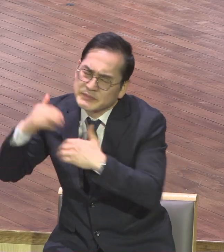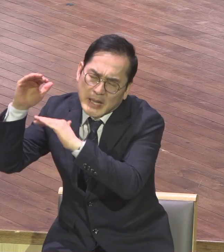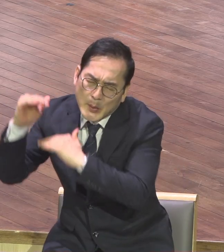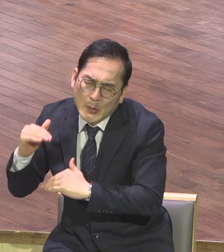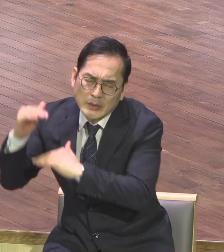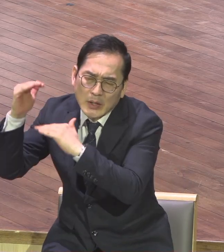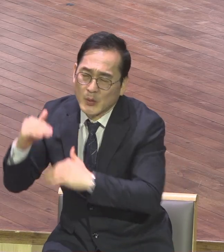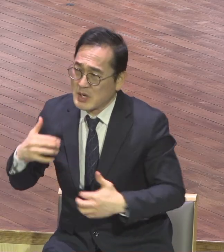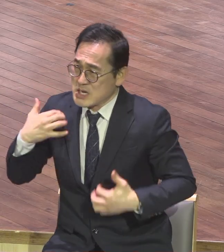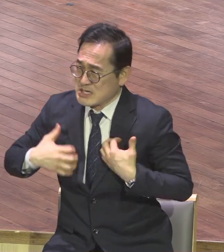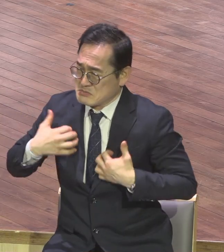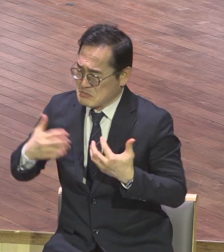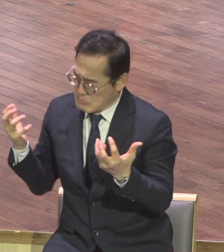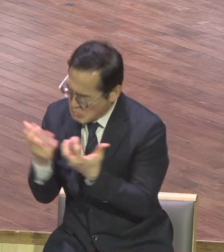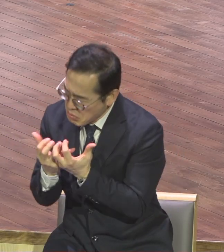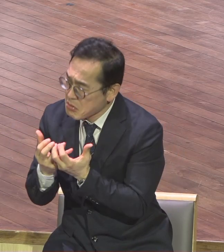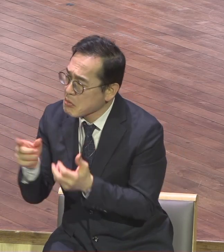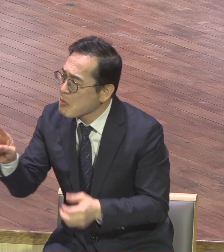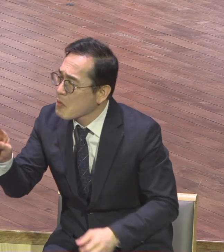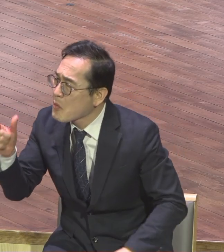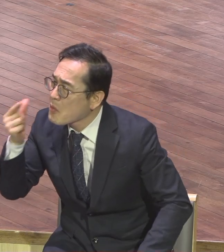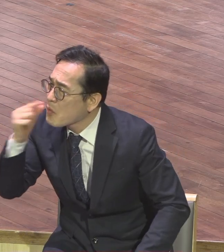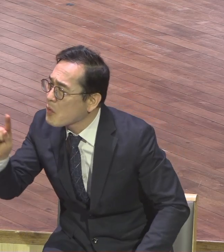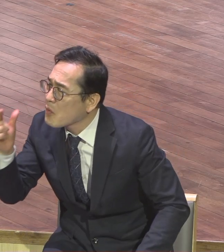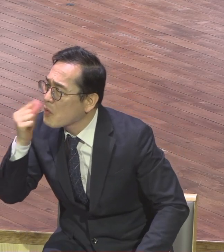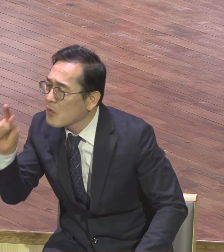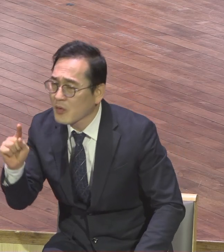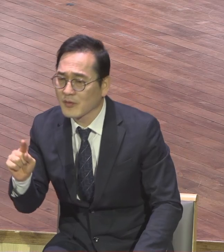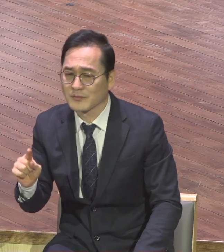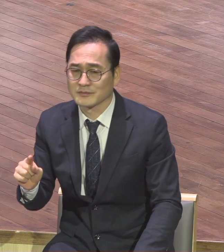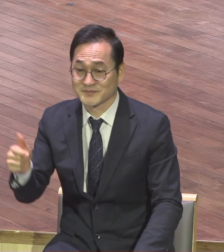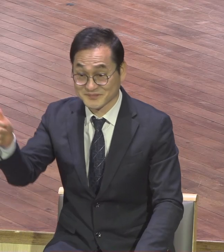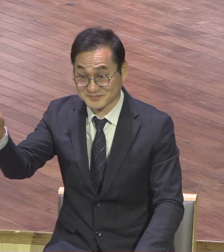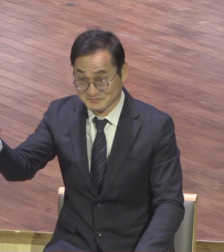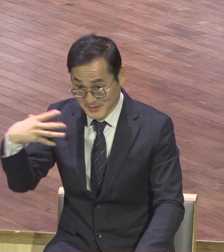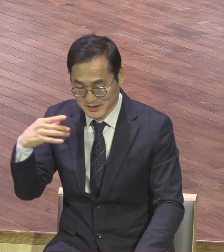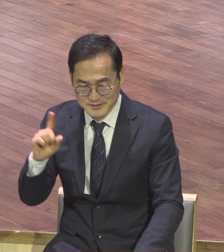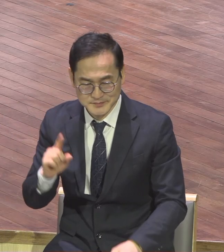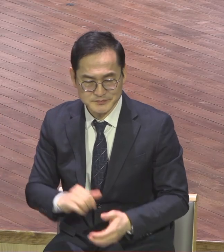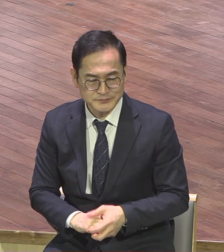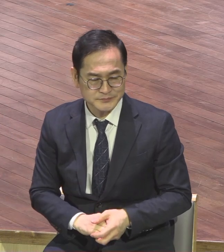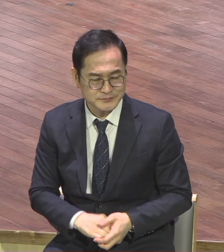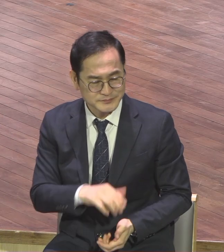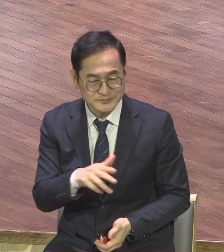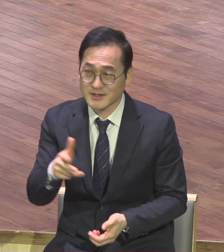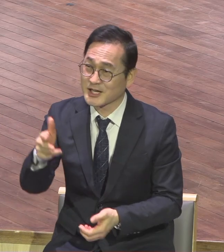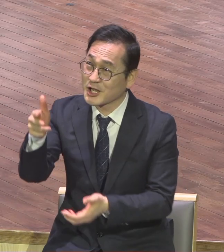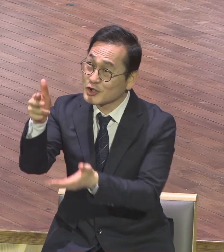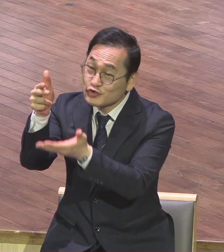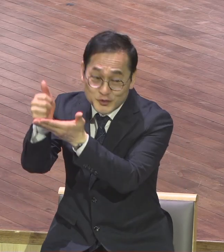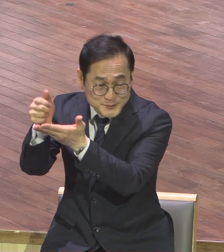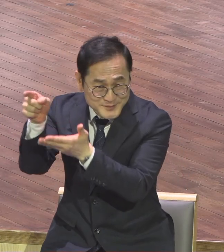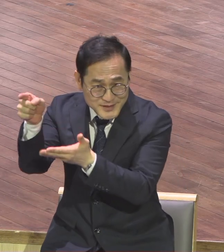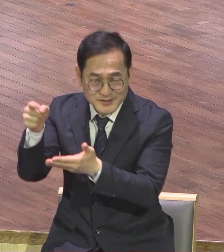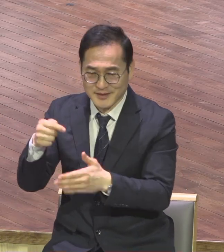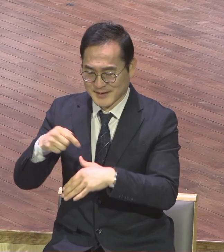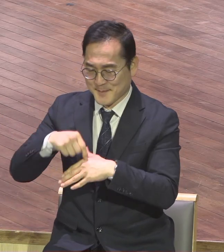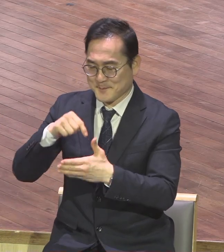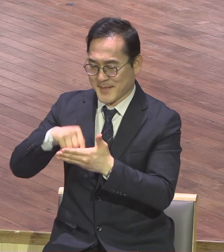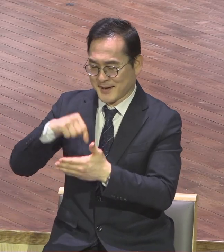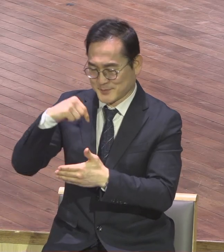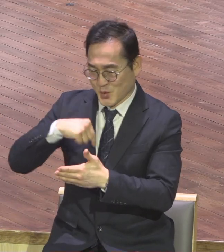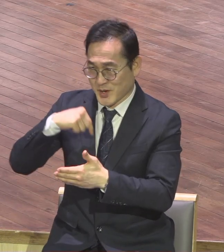기쁨이 넘칩니까? 그러니까 하이든이 이렇게 유명한 말을 했습니다. 주께서 내 가슴